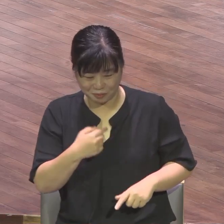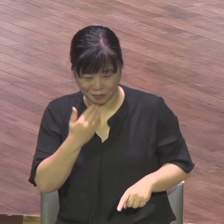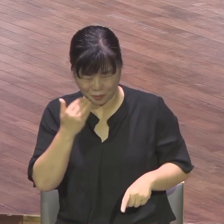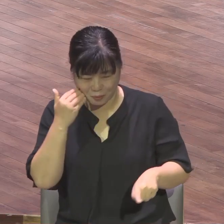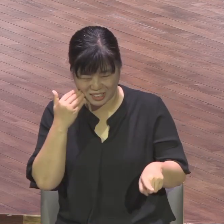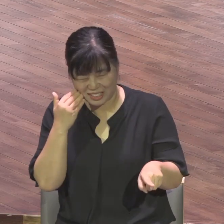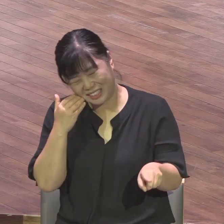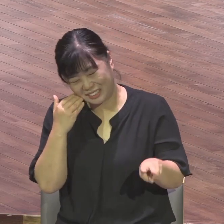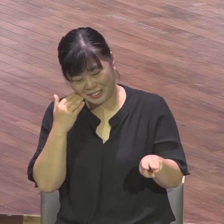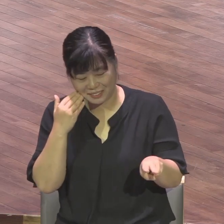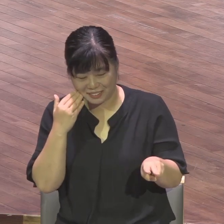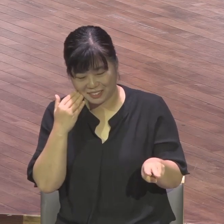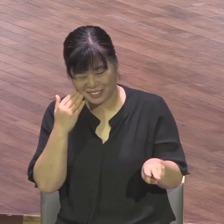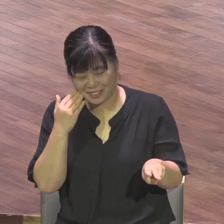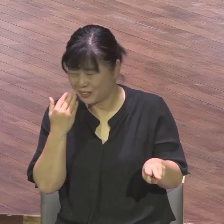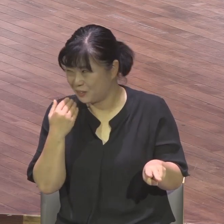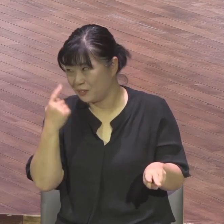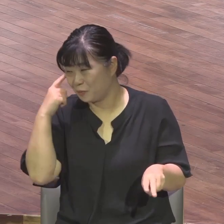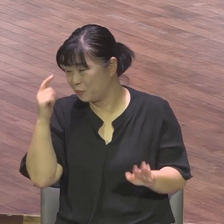않습니다, 그거.